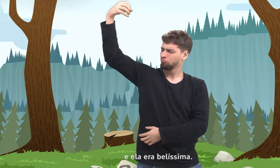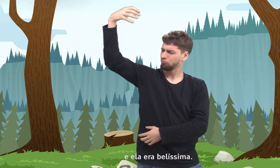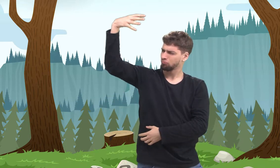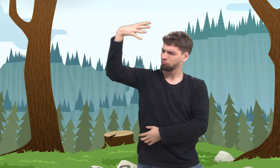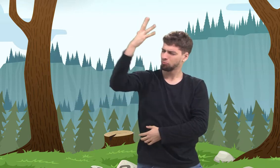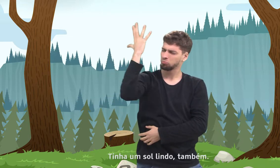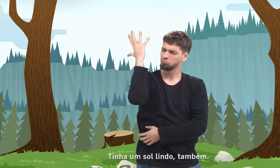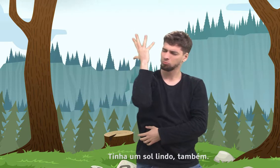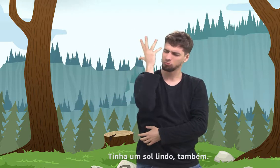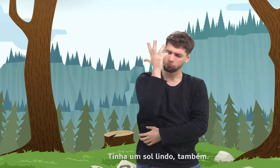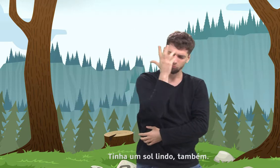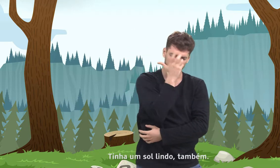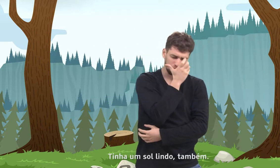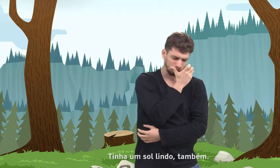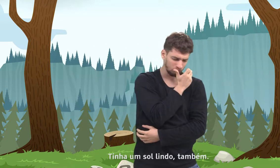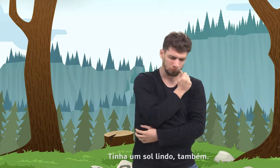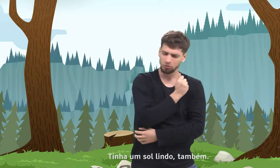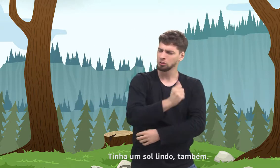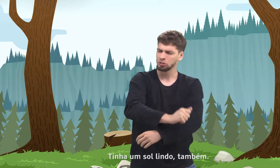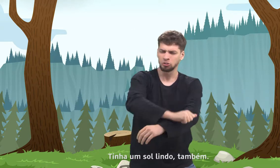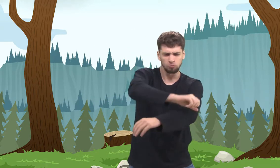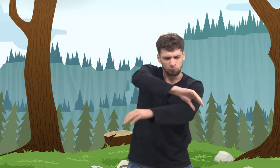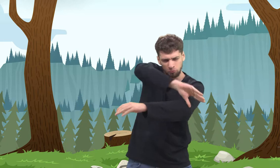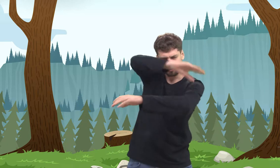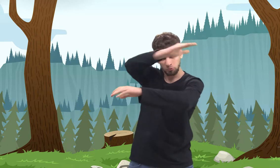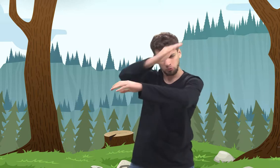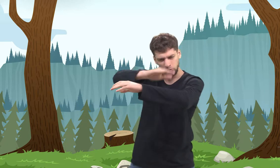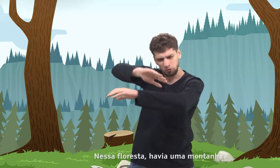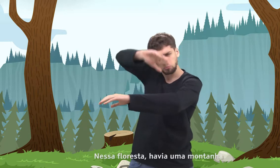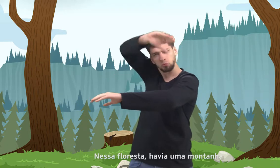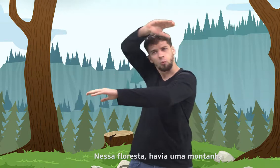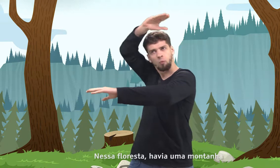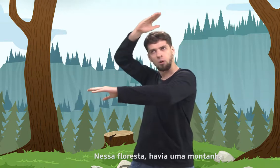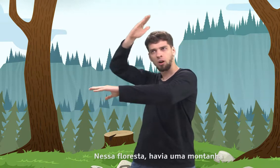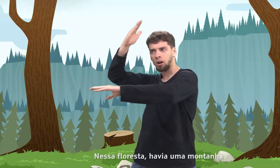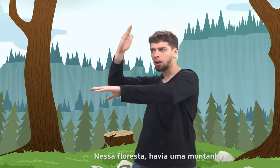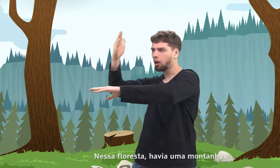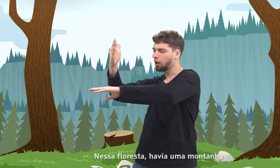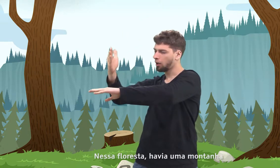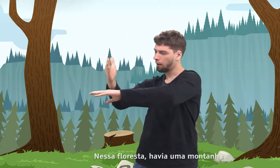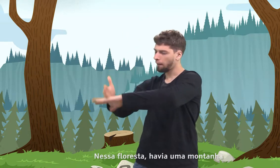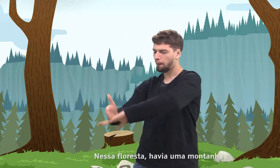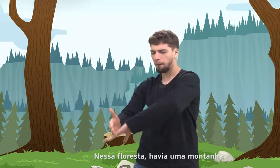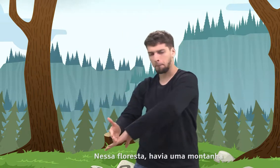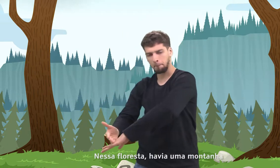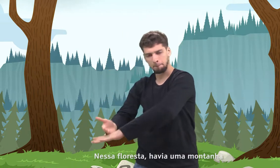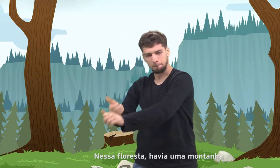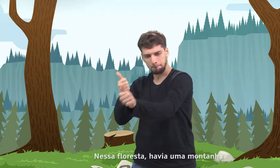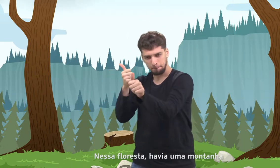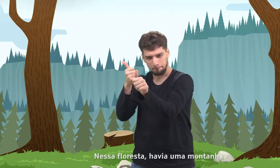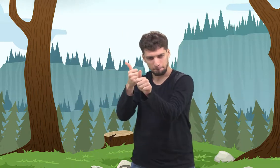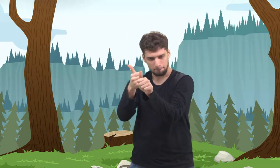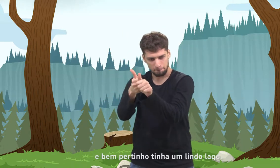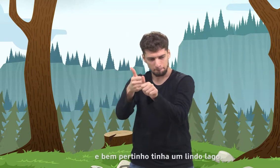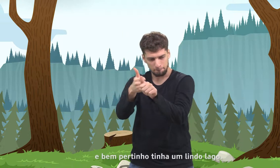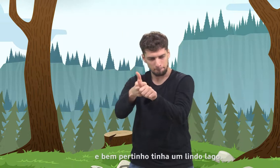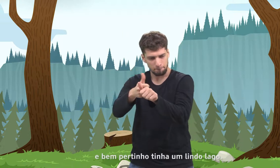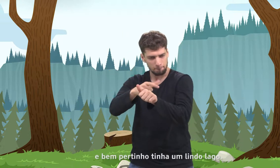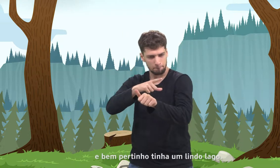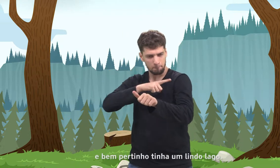tinha um sol lindo também nesta floresta havia uma montanha e bem pertinho